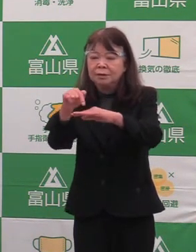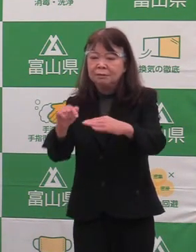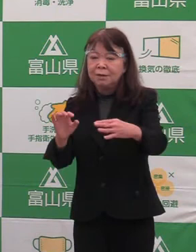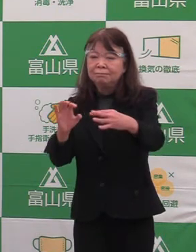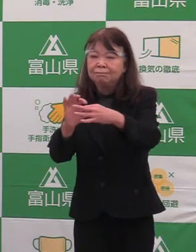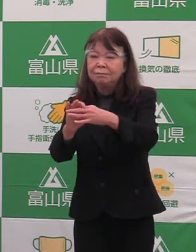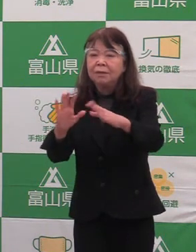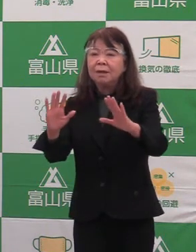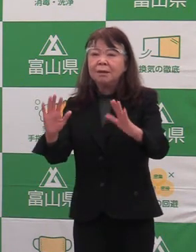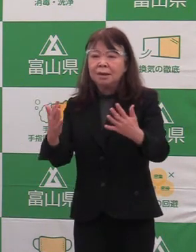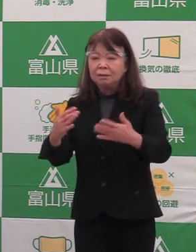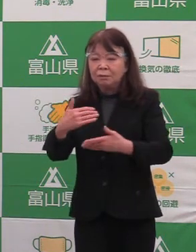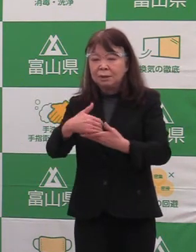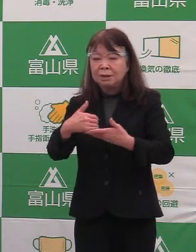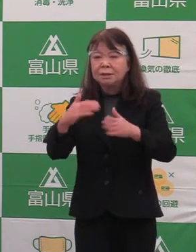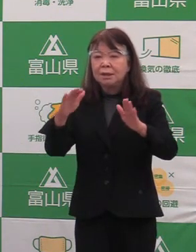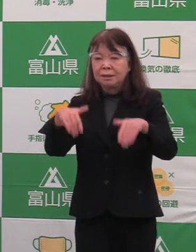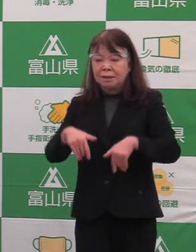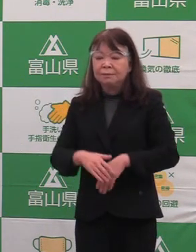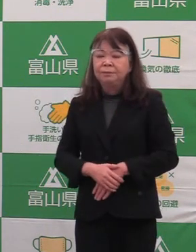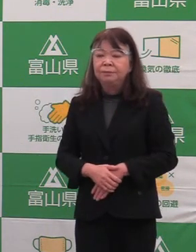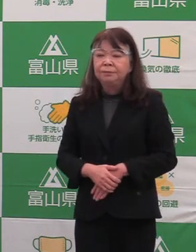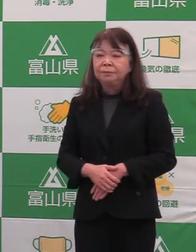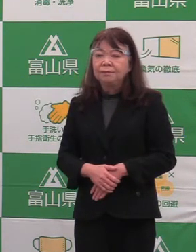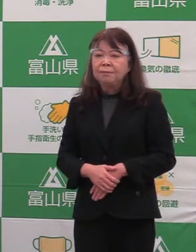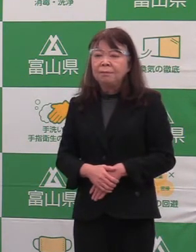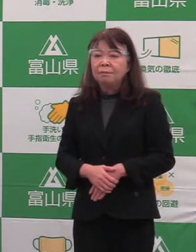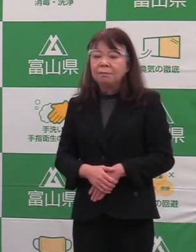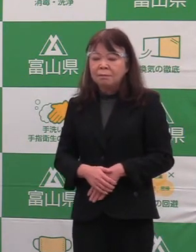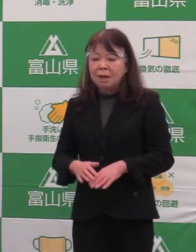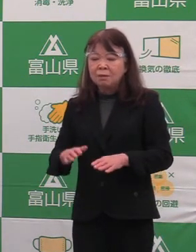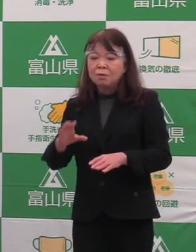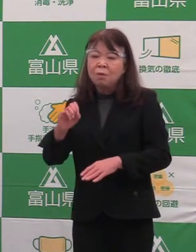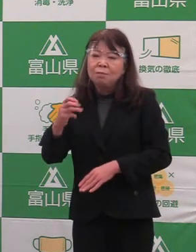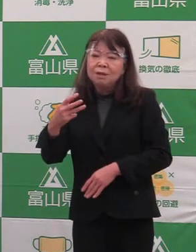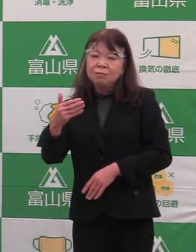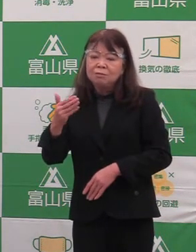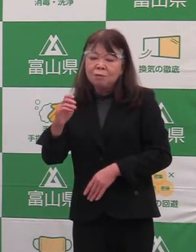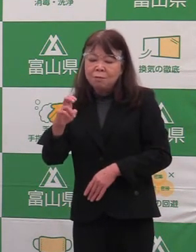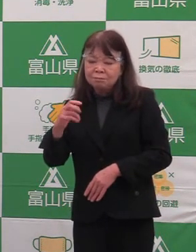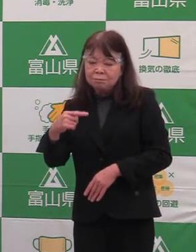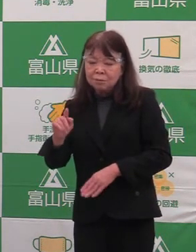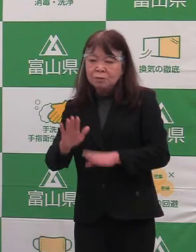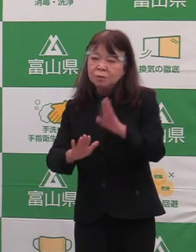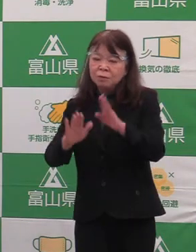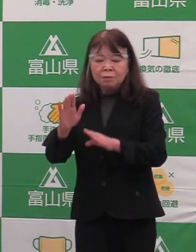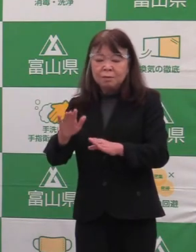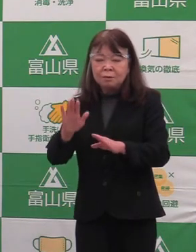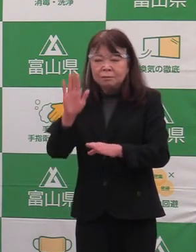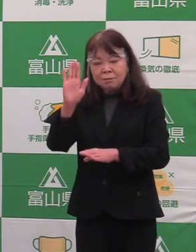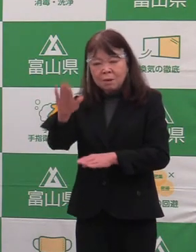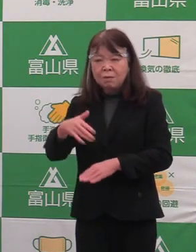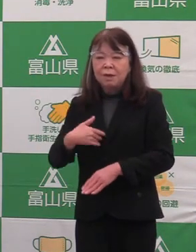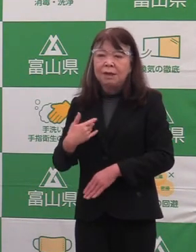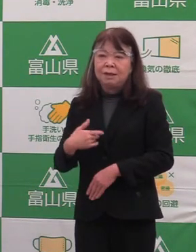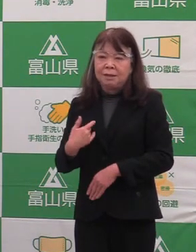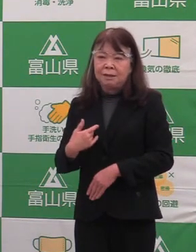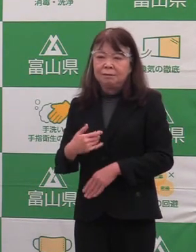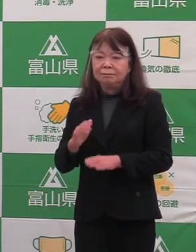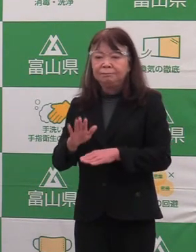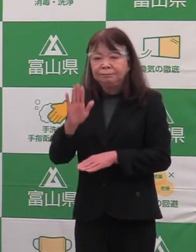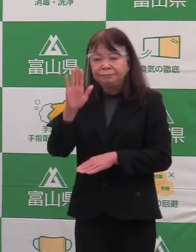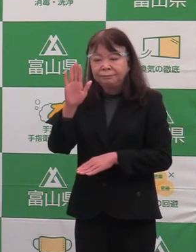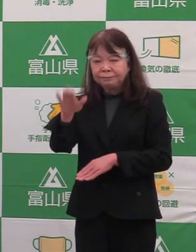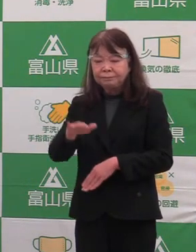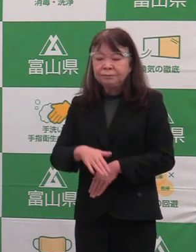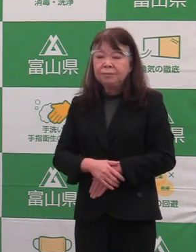というふうにおっしゃっていて、ただまあもちろんあの全くまだ未知数の状況ですので、今後あの特に大都